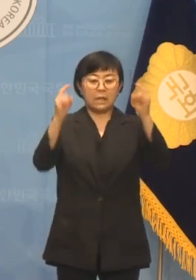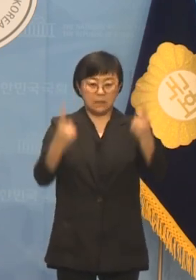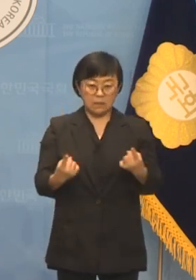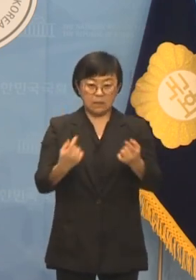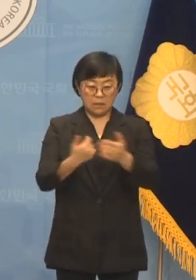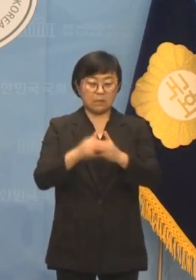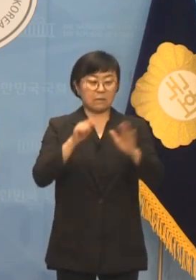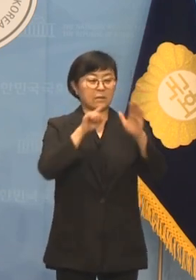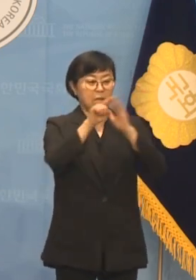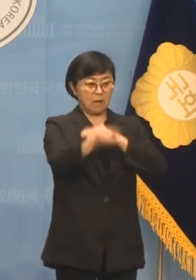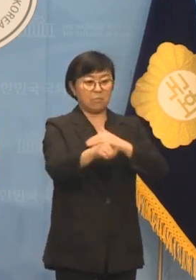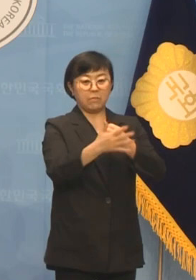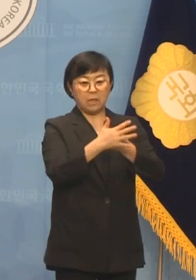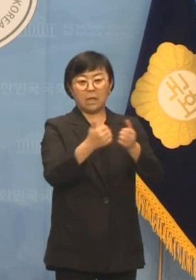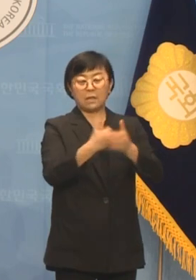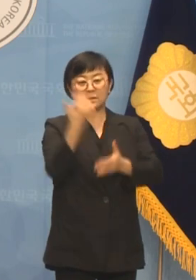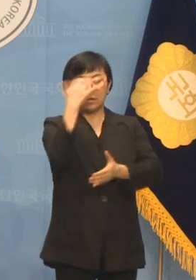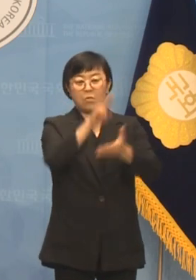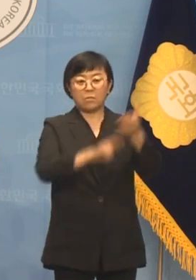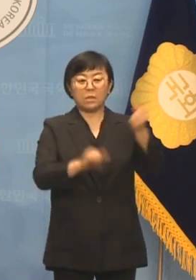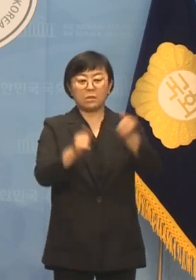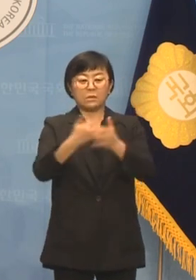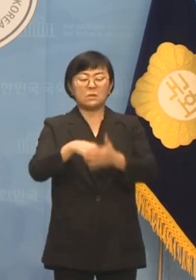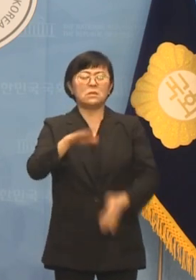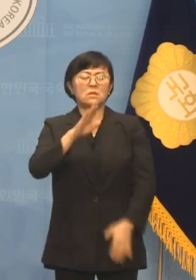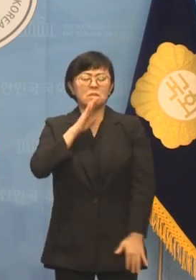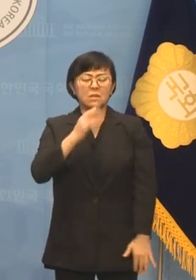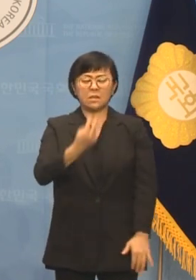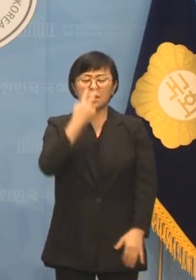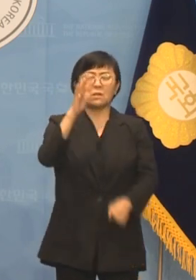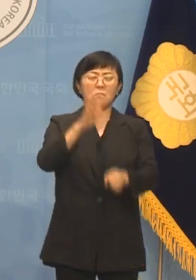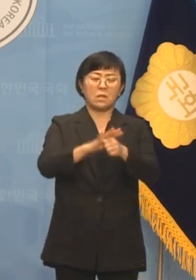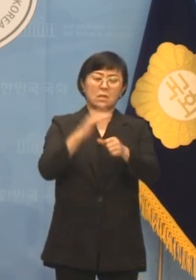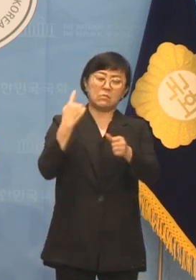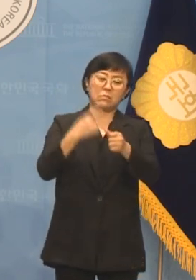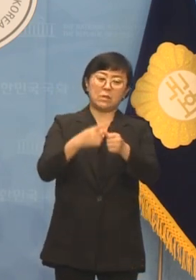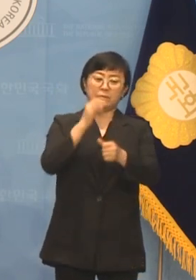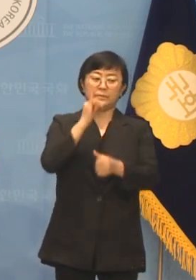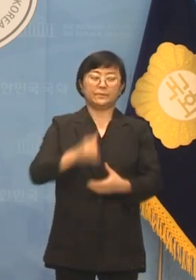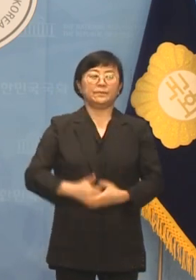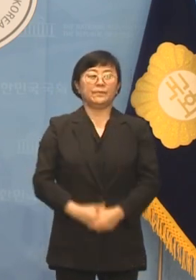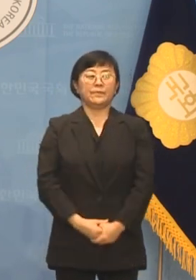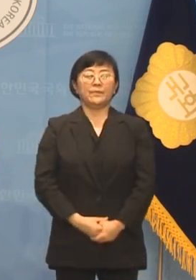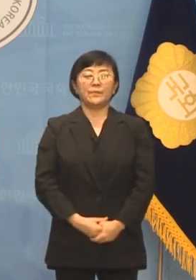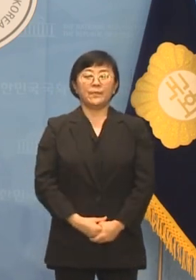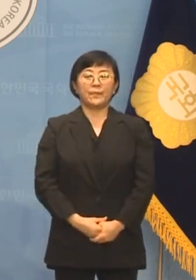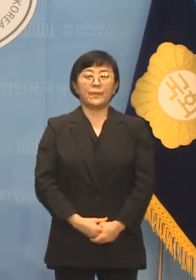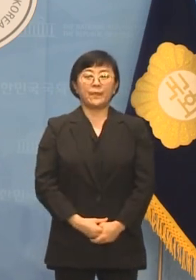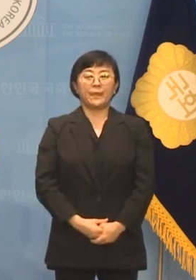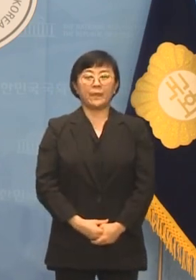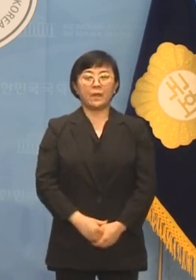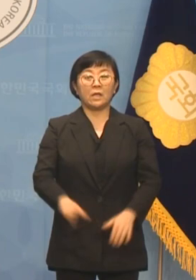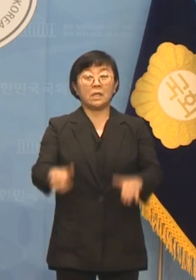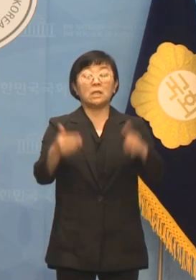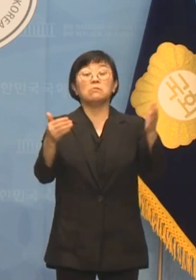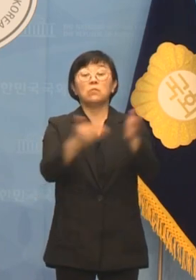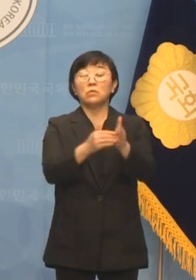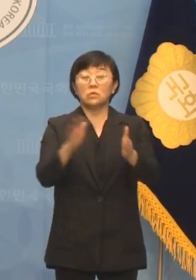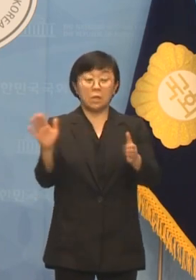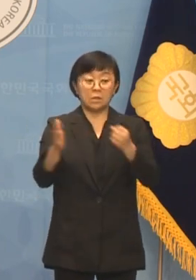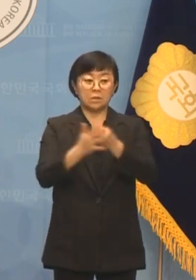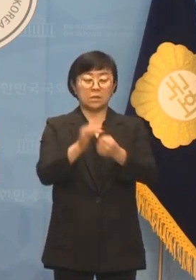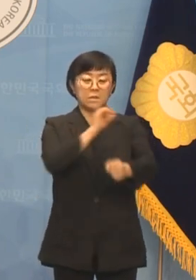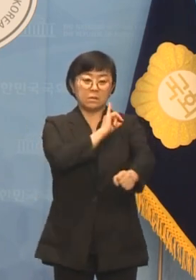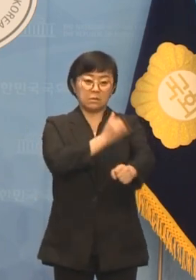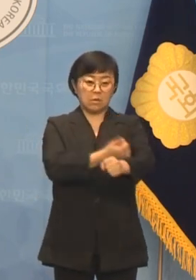가는 업소라며 차마 입에 담기 어려운 비방을 서슴지 않았습니다. 여기에 그치지 않고